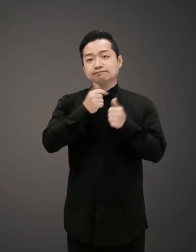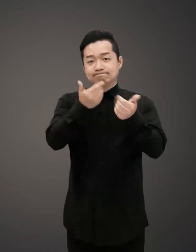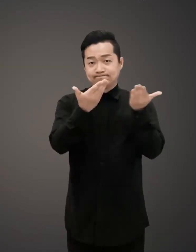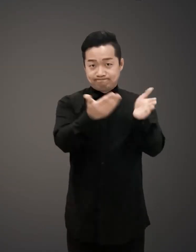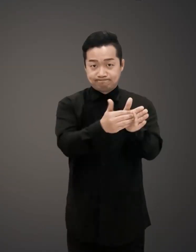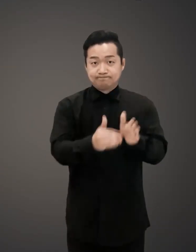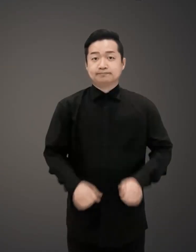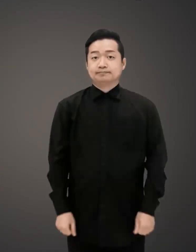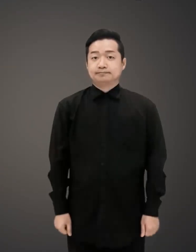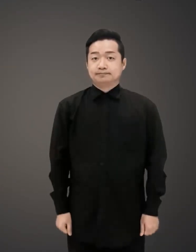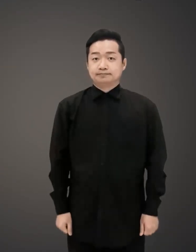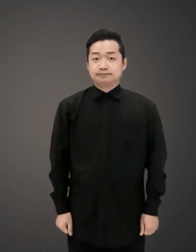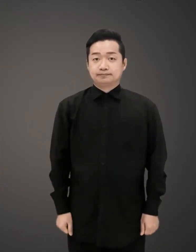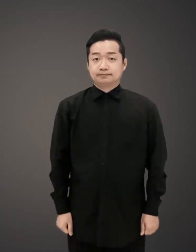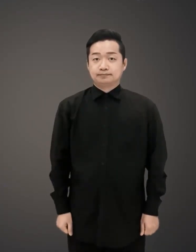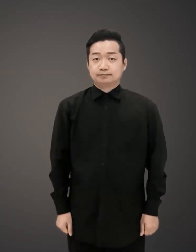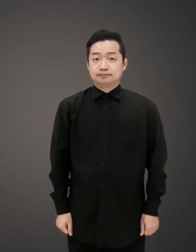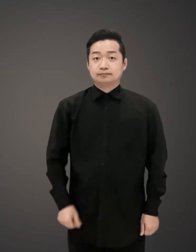감사 인사를 했다.